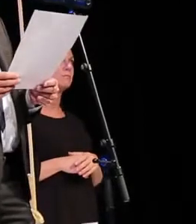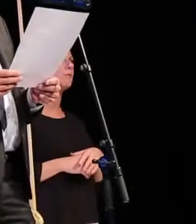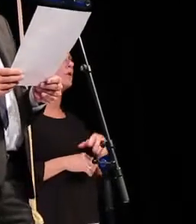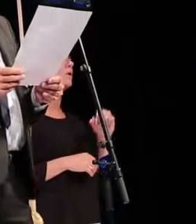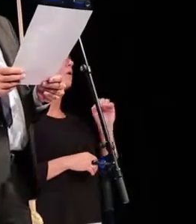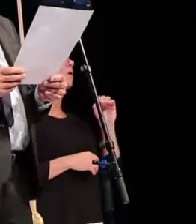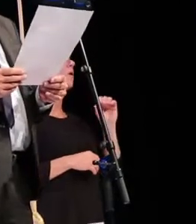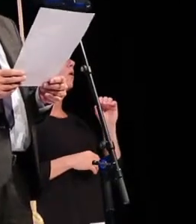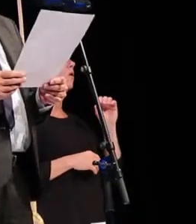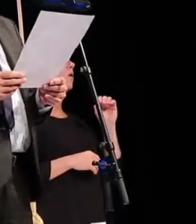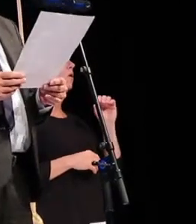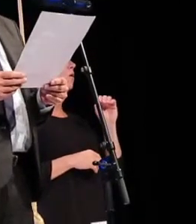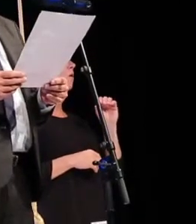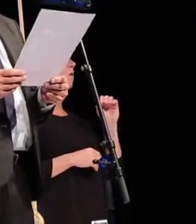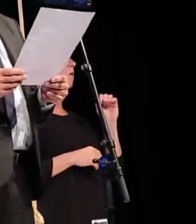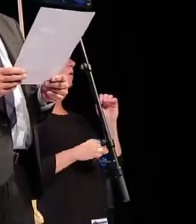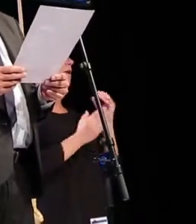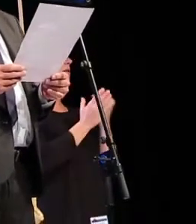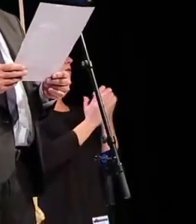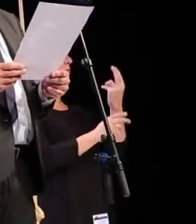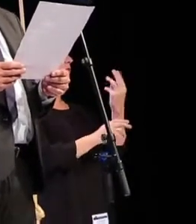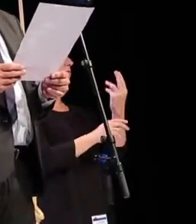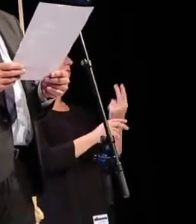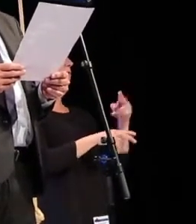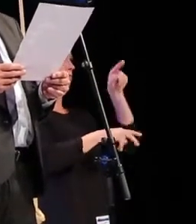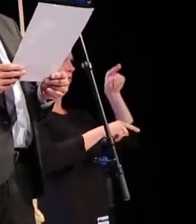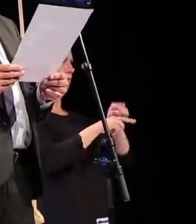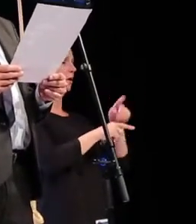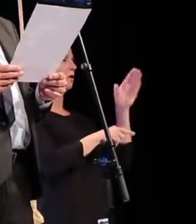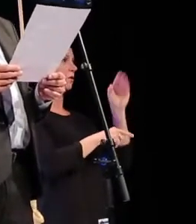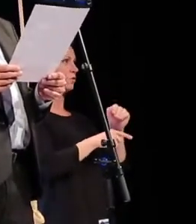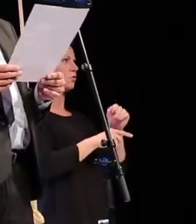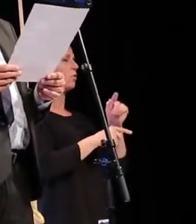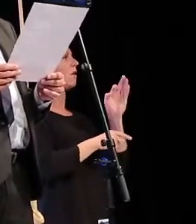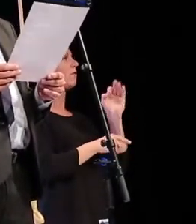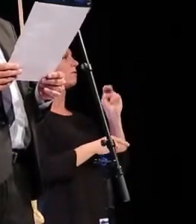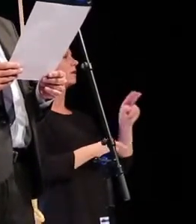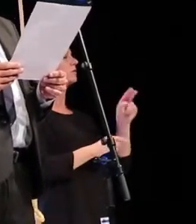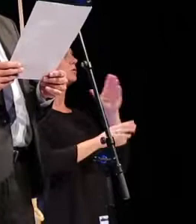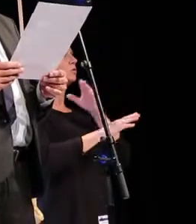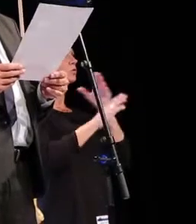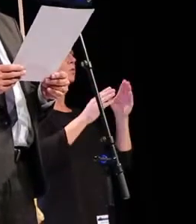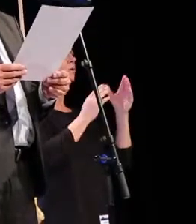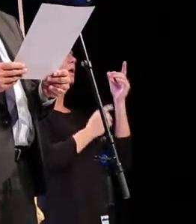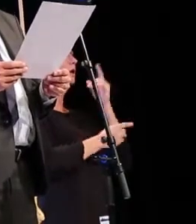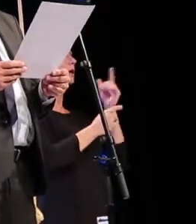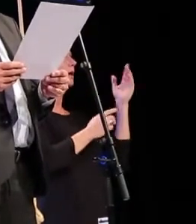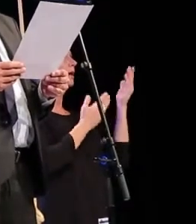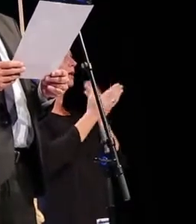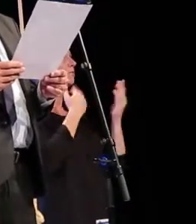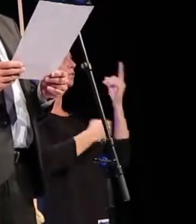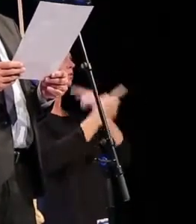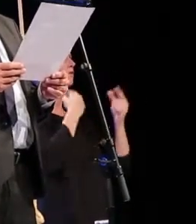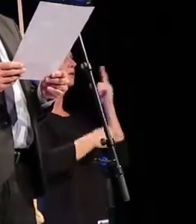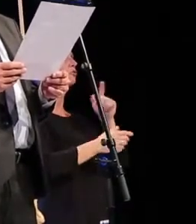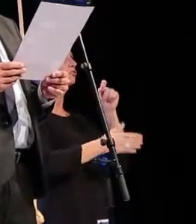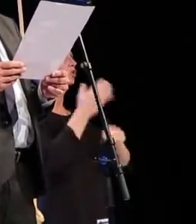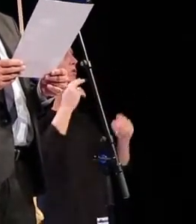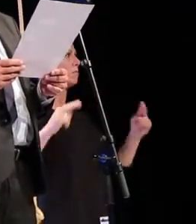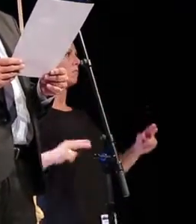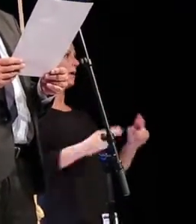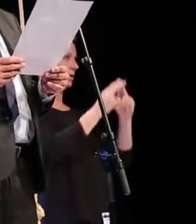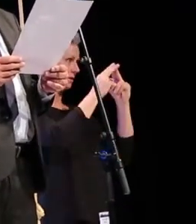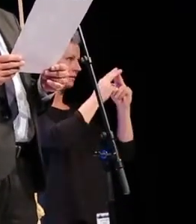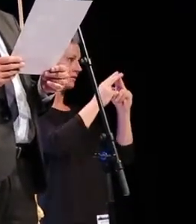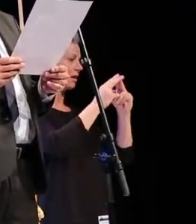Om mindre än 2 månader inleds FNs stora klimatkonferens i Paris. Det som avgörs där